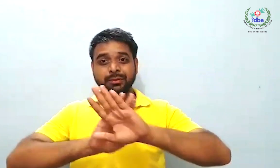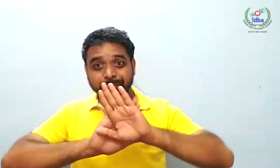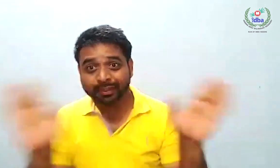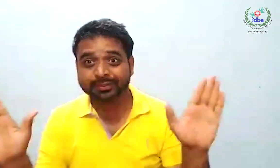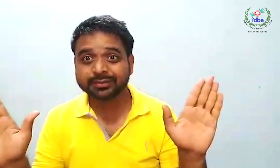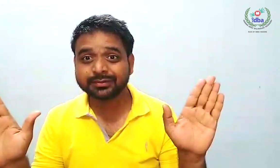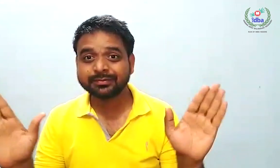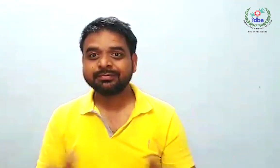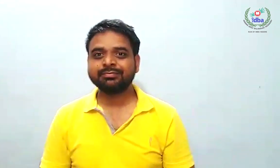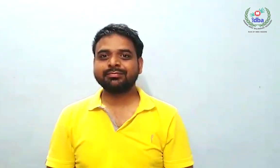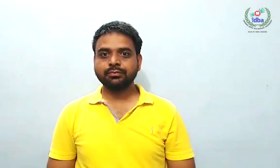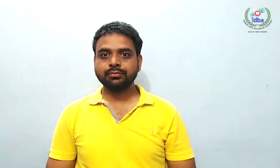टर्म बधिर हुआ।